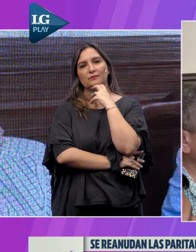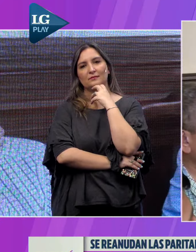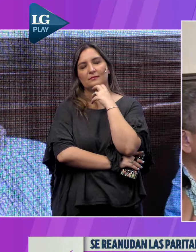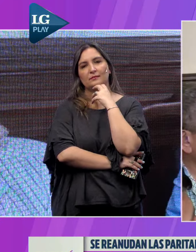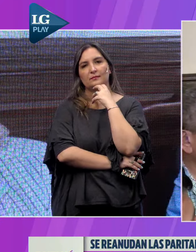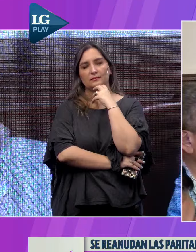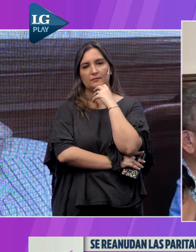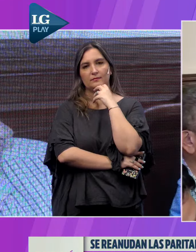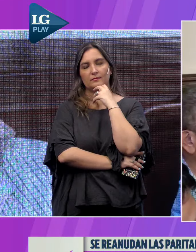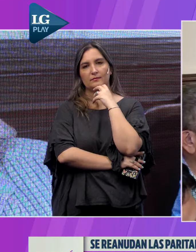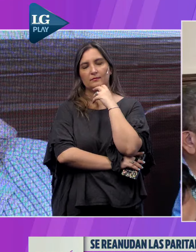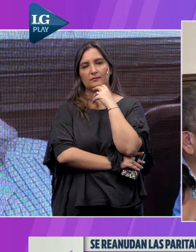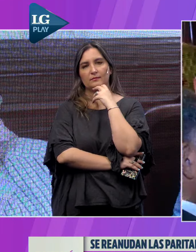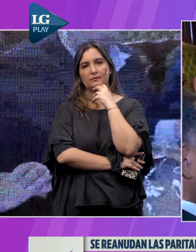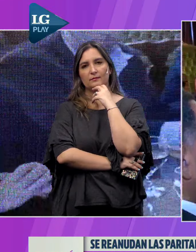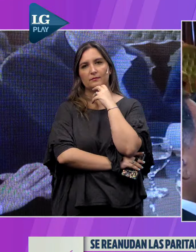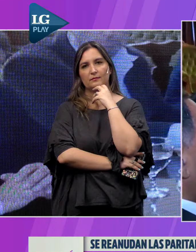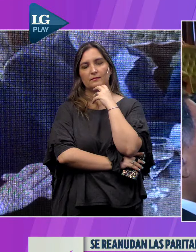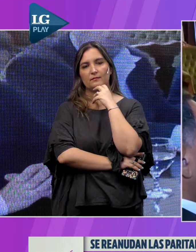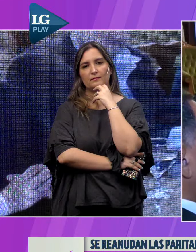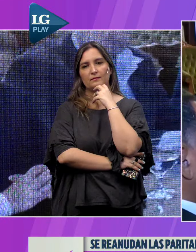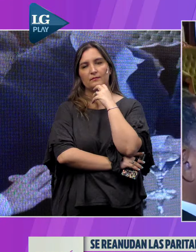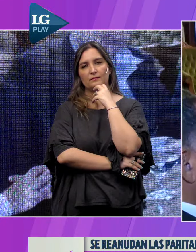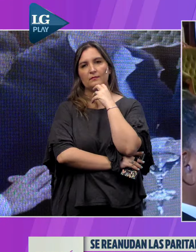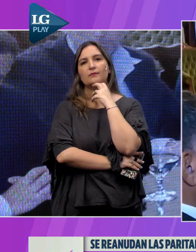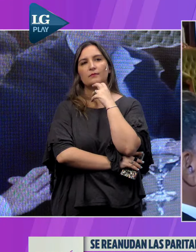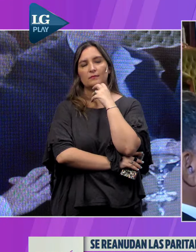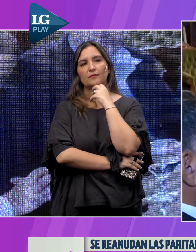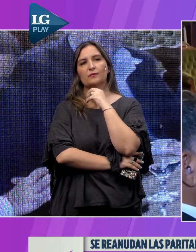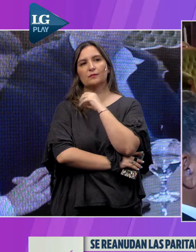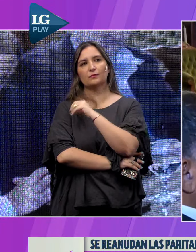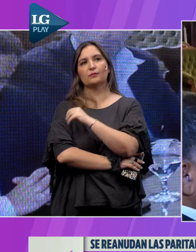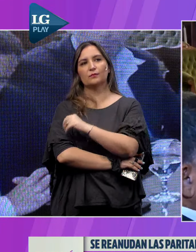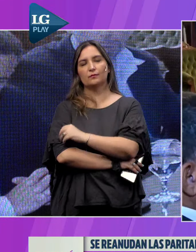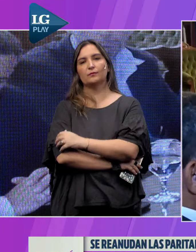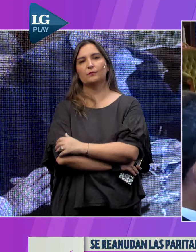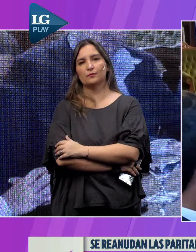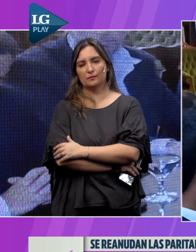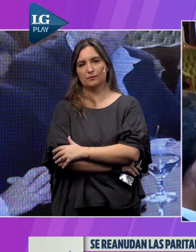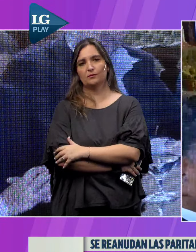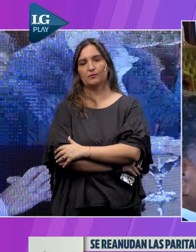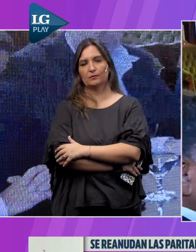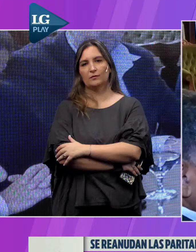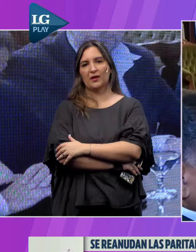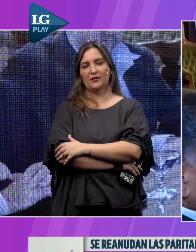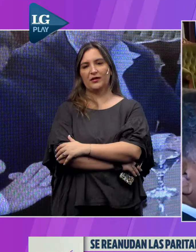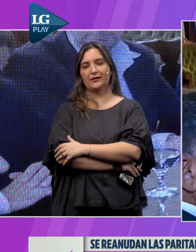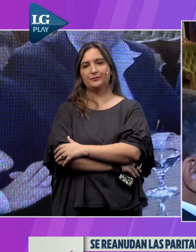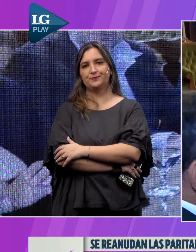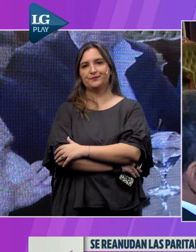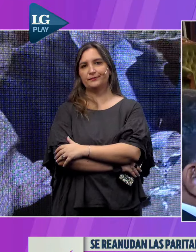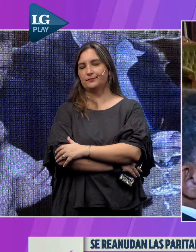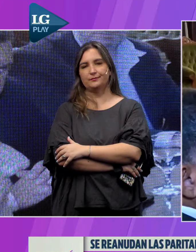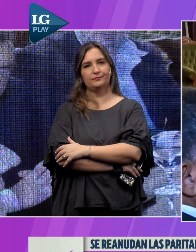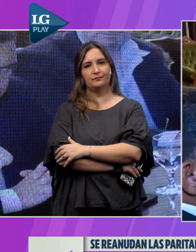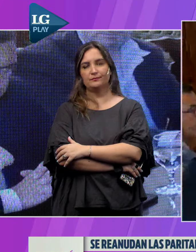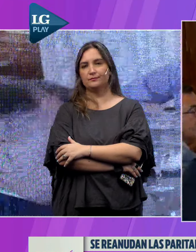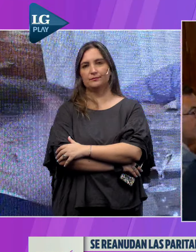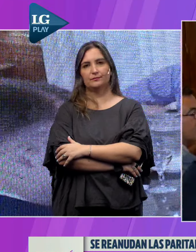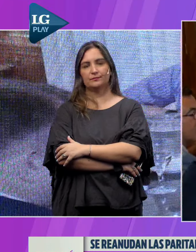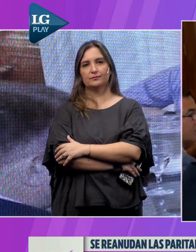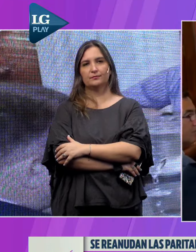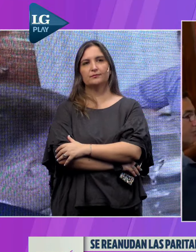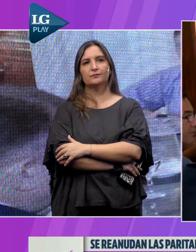ha mejorado la economía en lo macro, en el bolsillo del trabajador, todavía es verdad, el gobernador